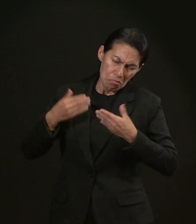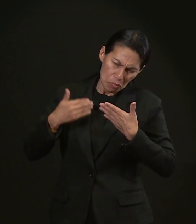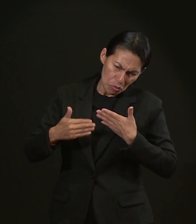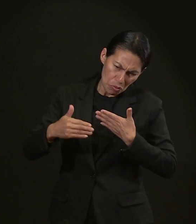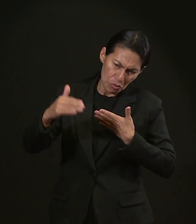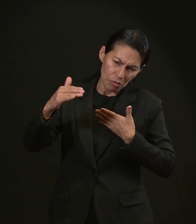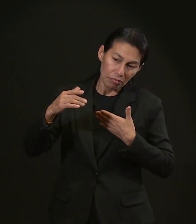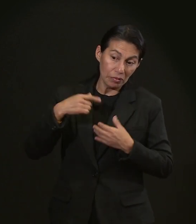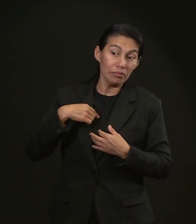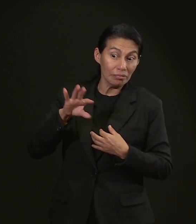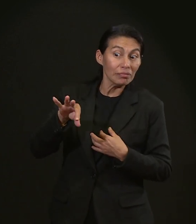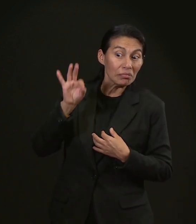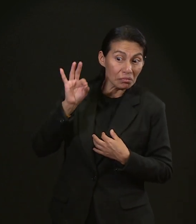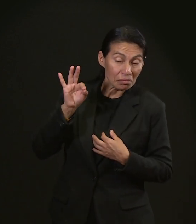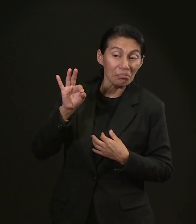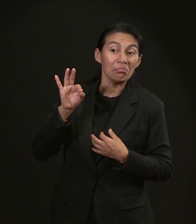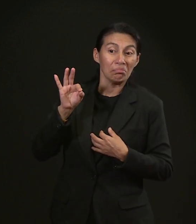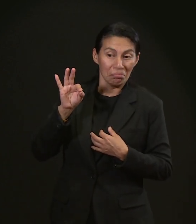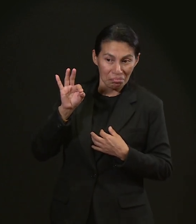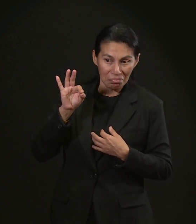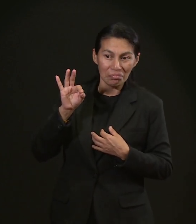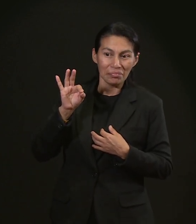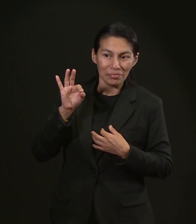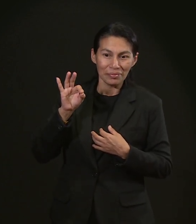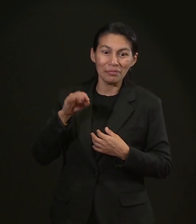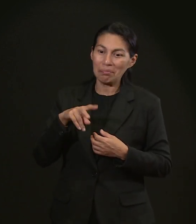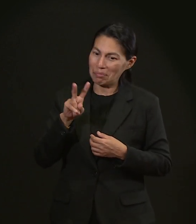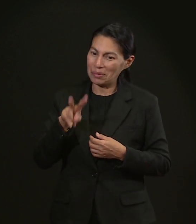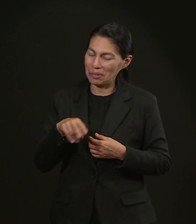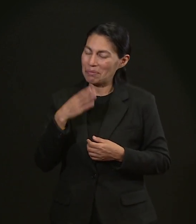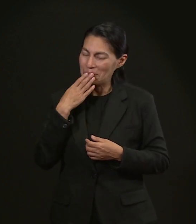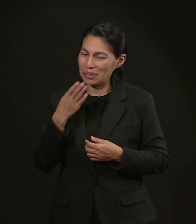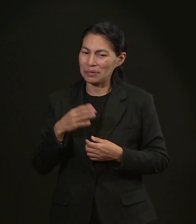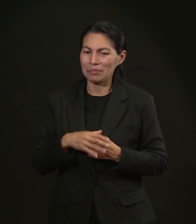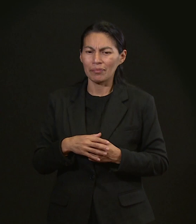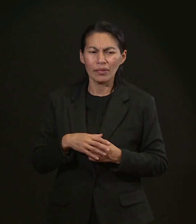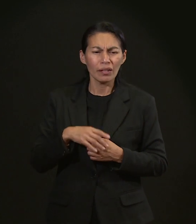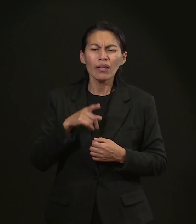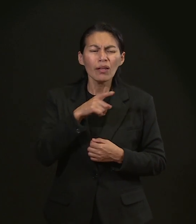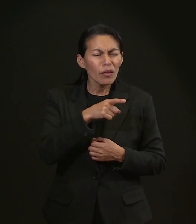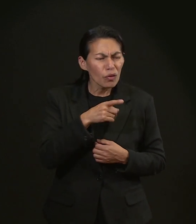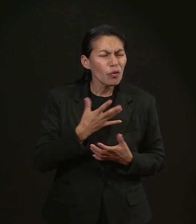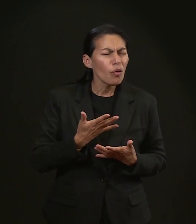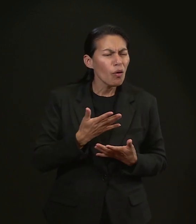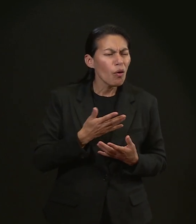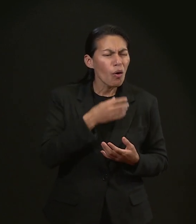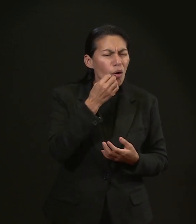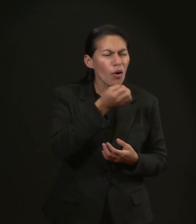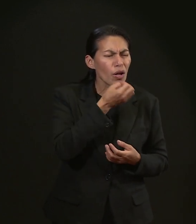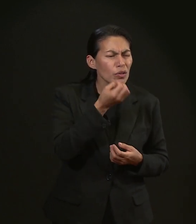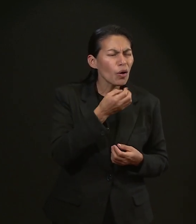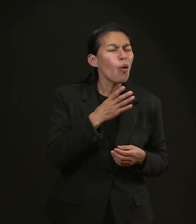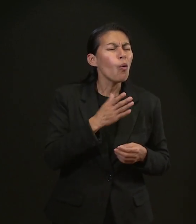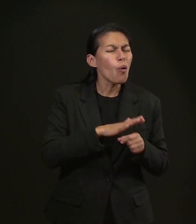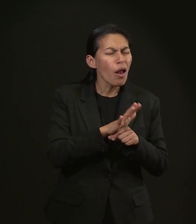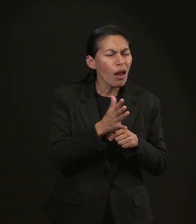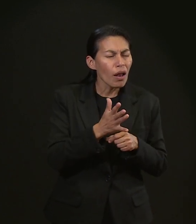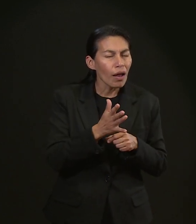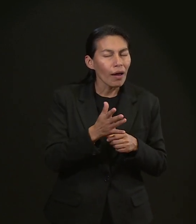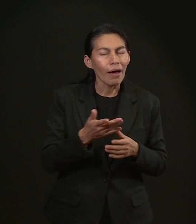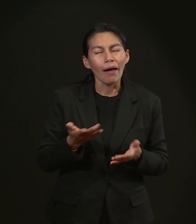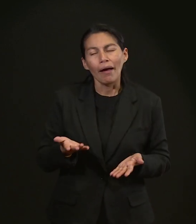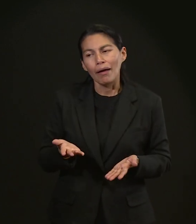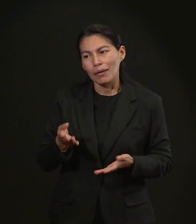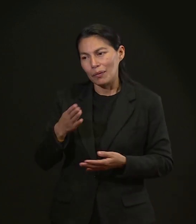para mi vida y en contra de las otras definitivamente u2 cuál saturación